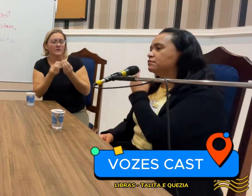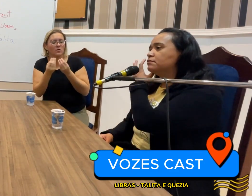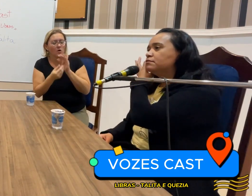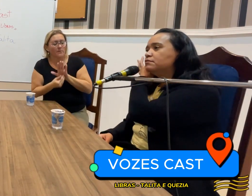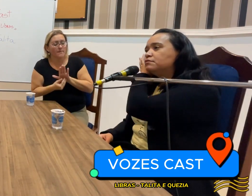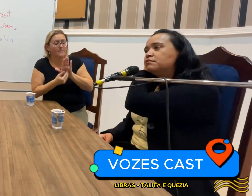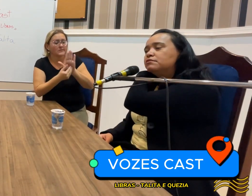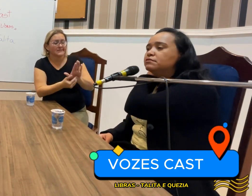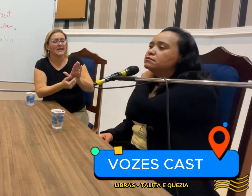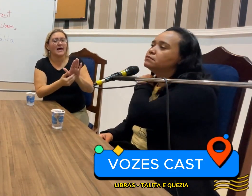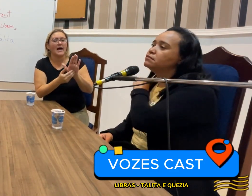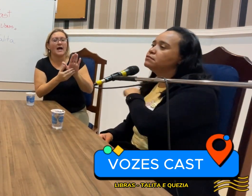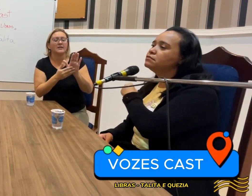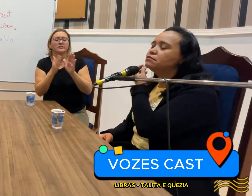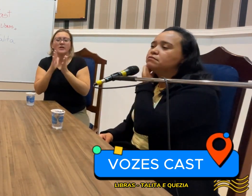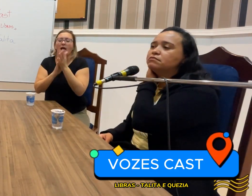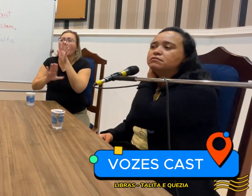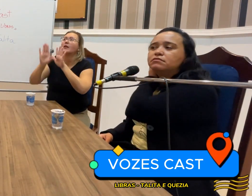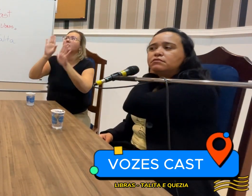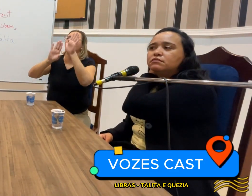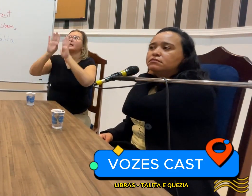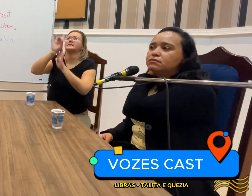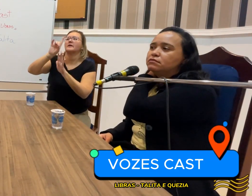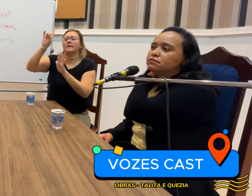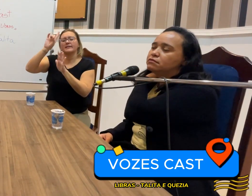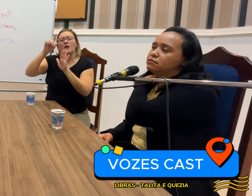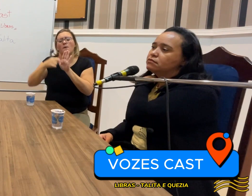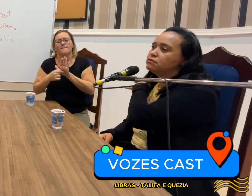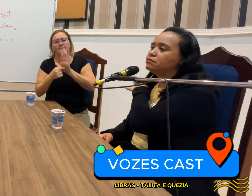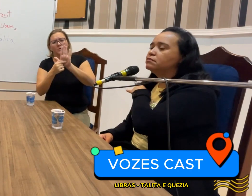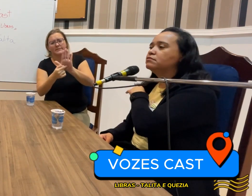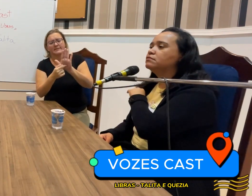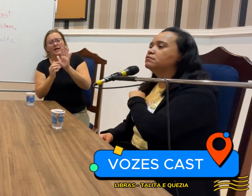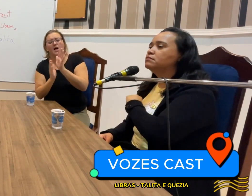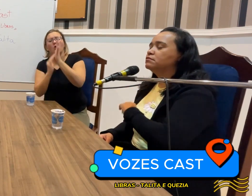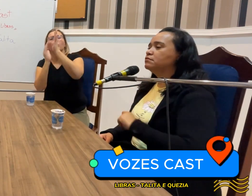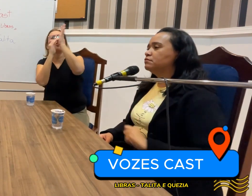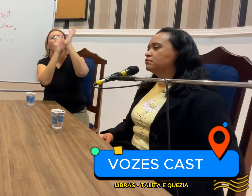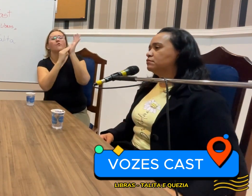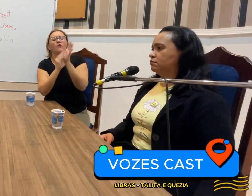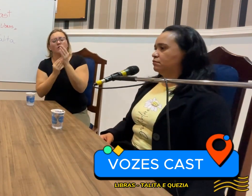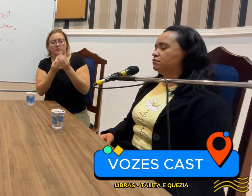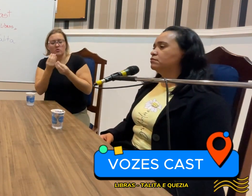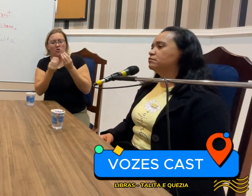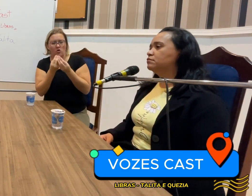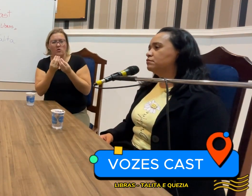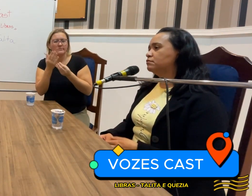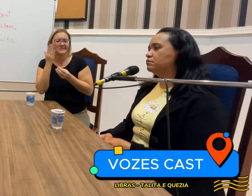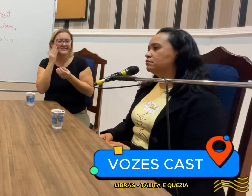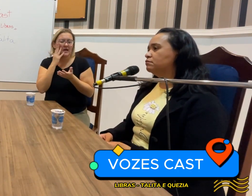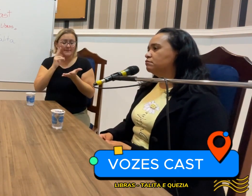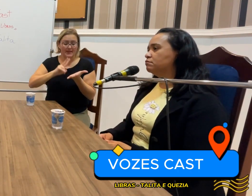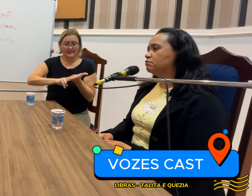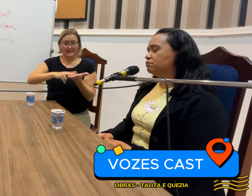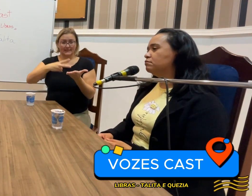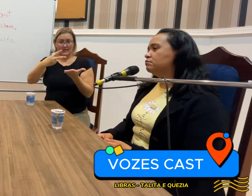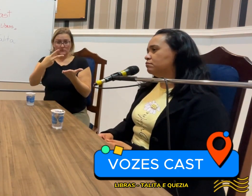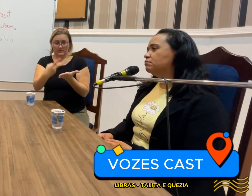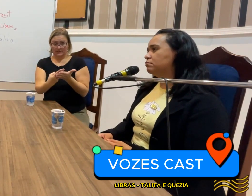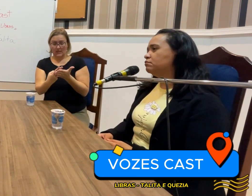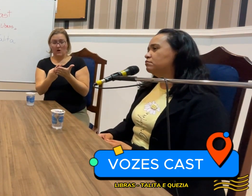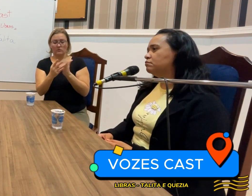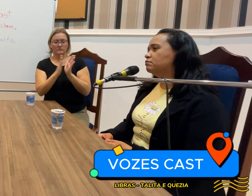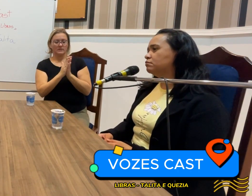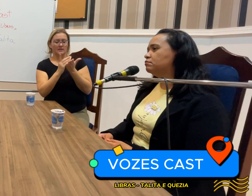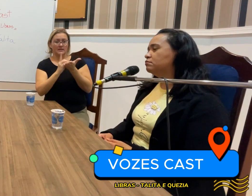passa a adoração, a forma como você passa o louvor e como você transmite a palavra para esse